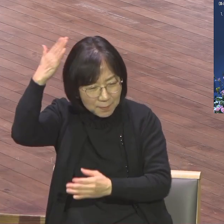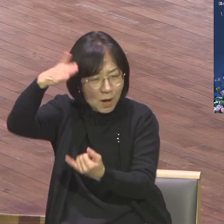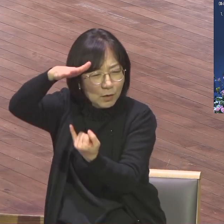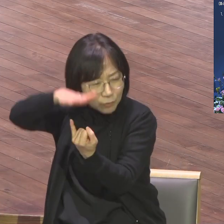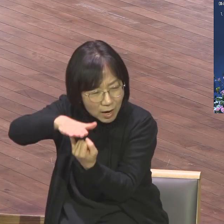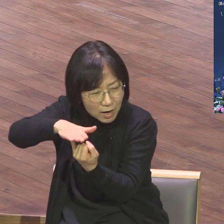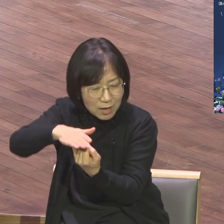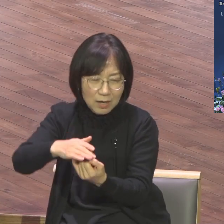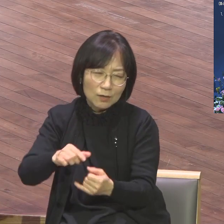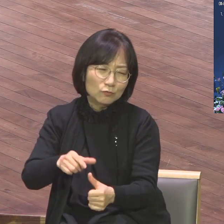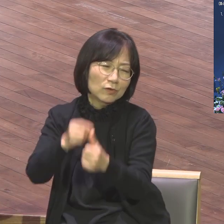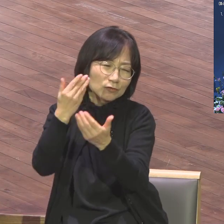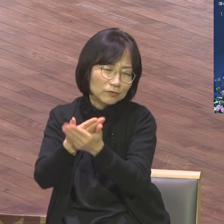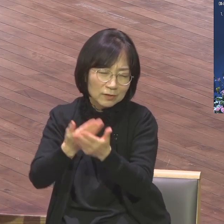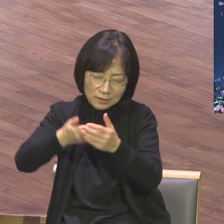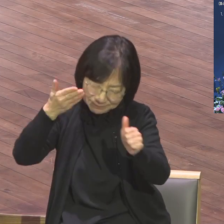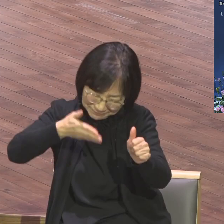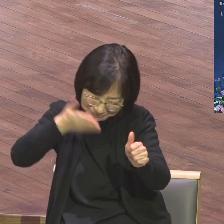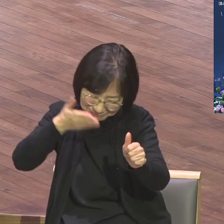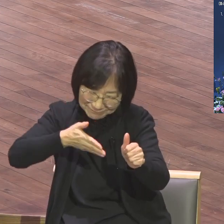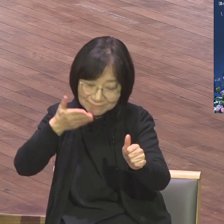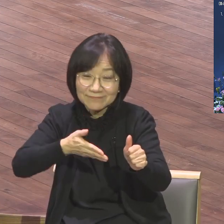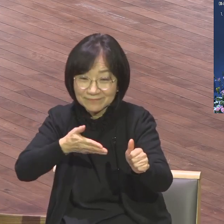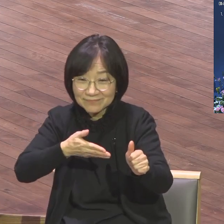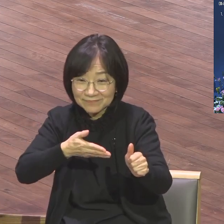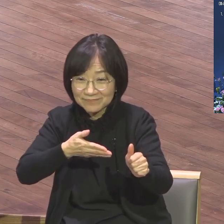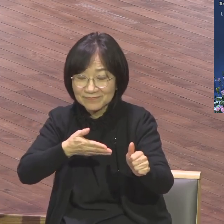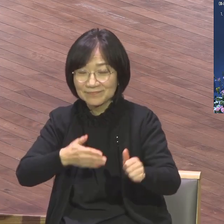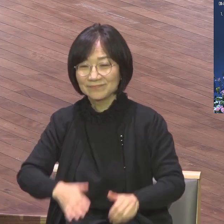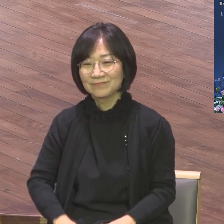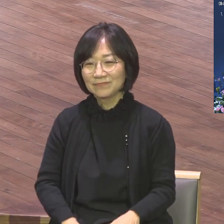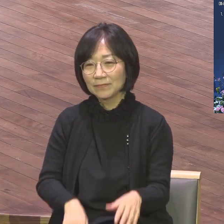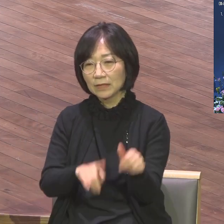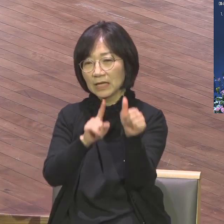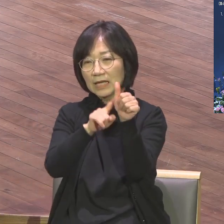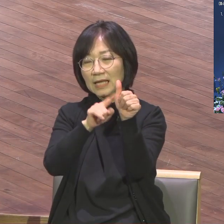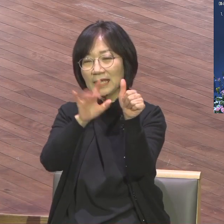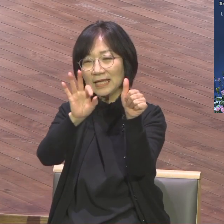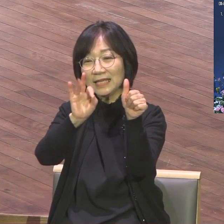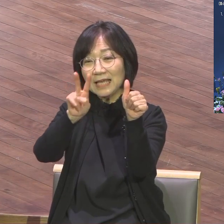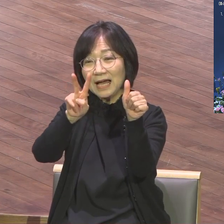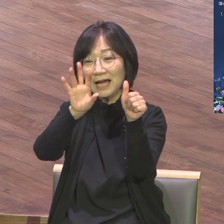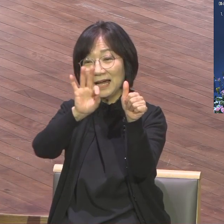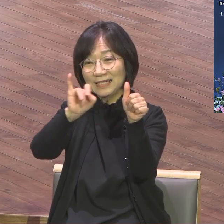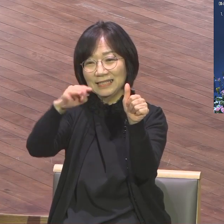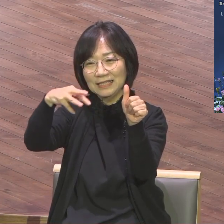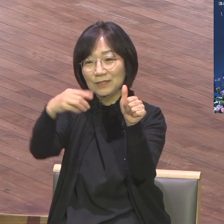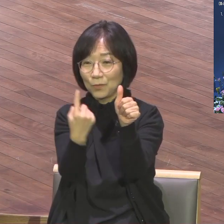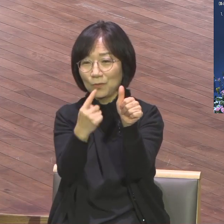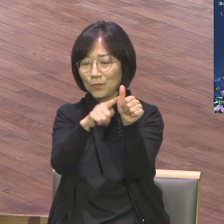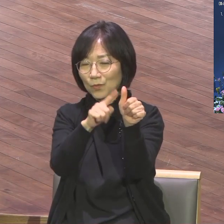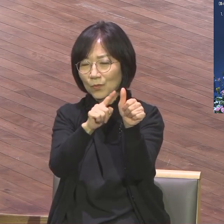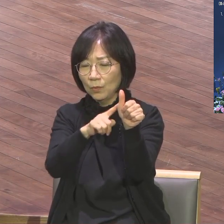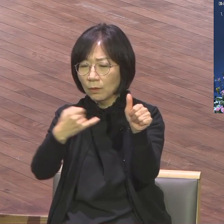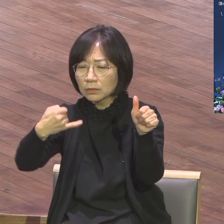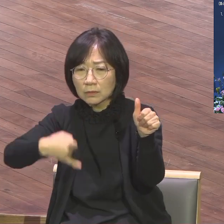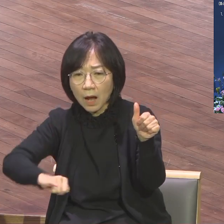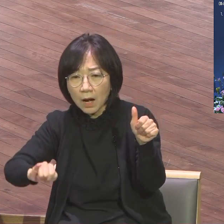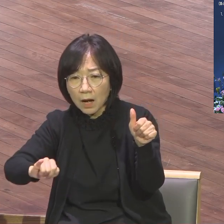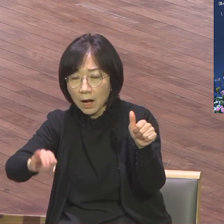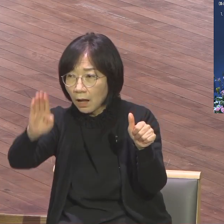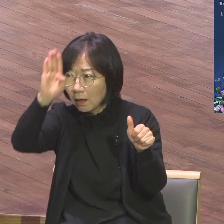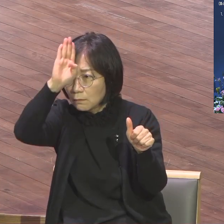하지요. 이런 야이로의 행동을 보면 지금 자신의 딸이 원인 모를